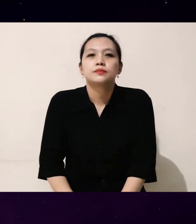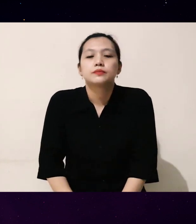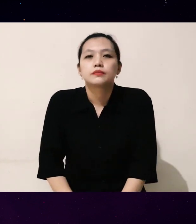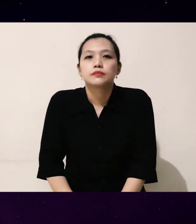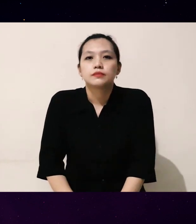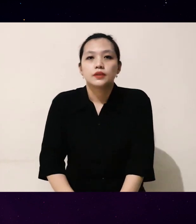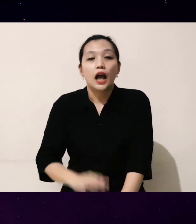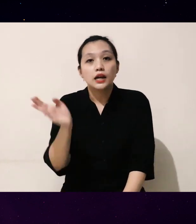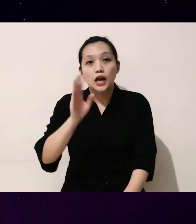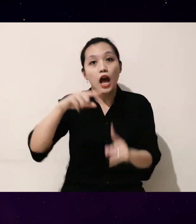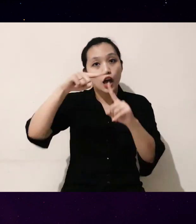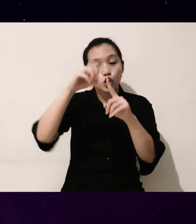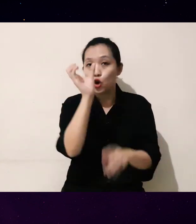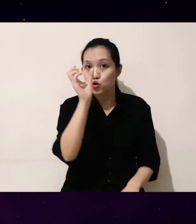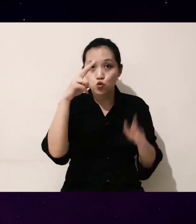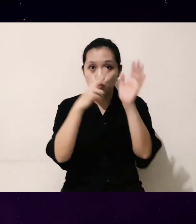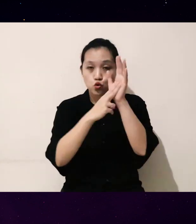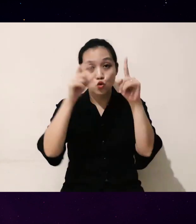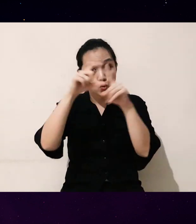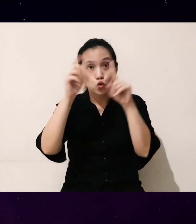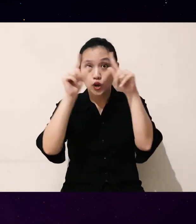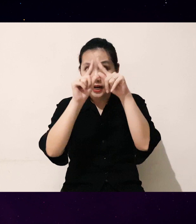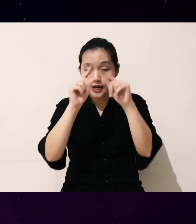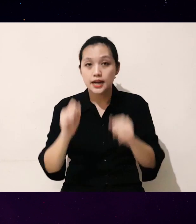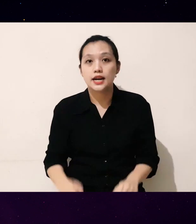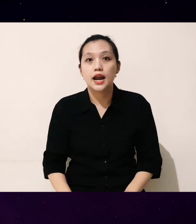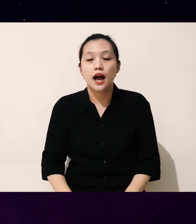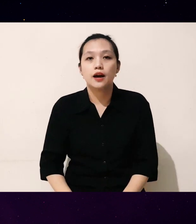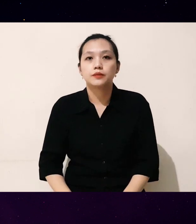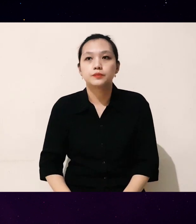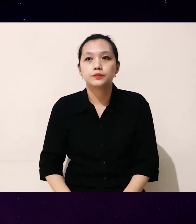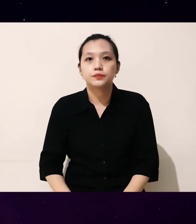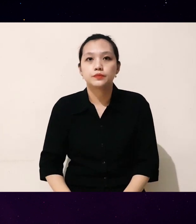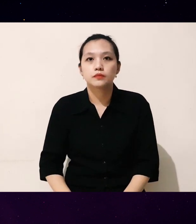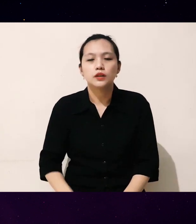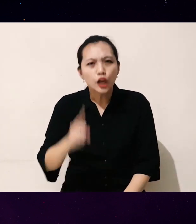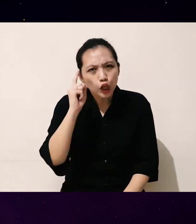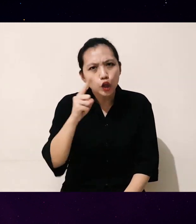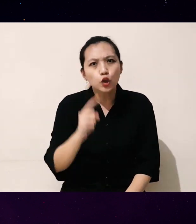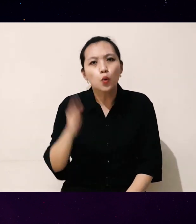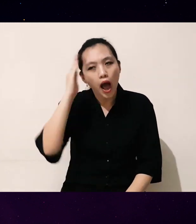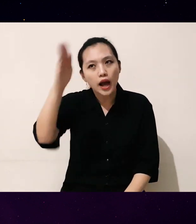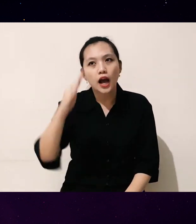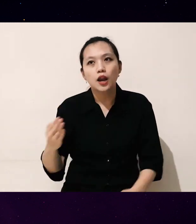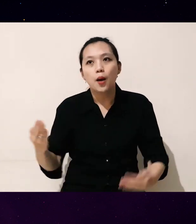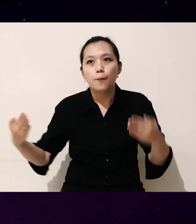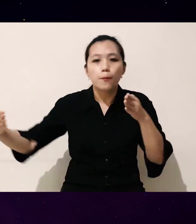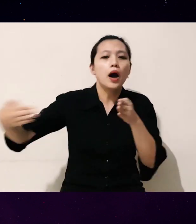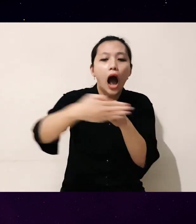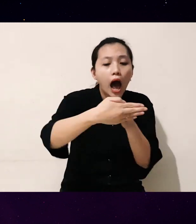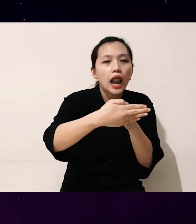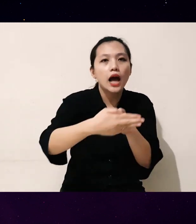Inggrisnya adalah procrastination. Setiap hal yang Anda tunda, hal yang Anda harus lakukan yang Anda tunda, akan